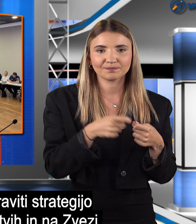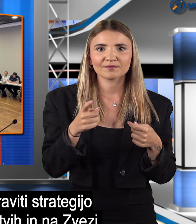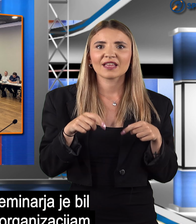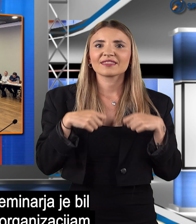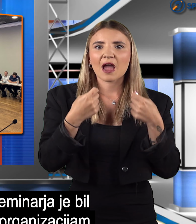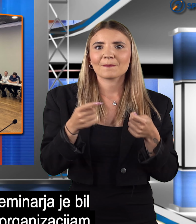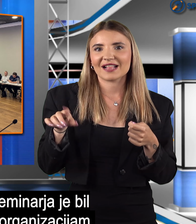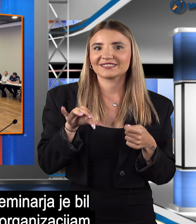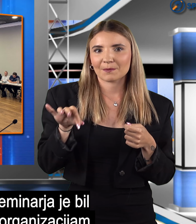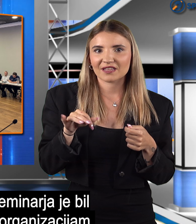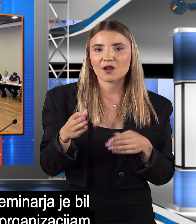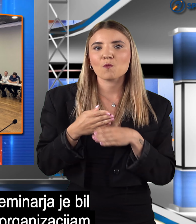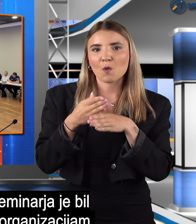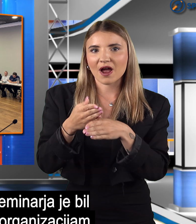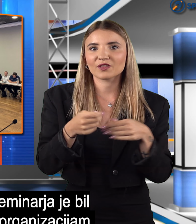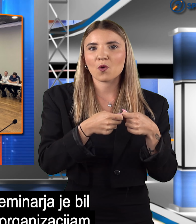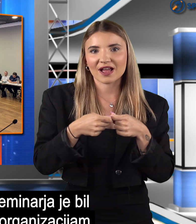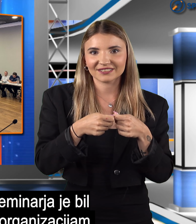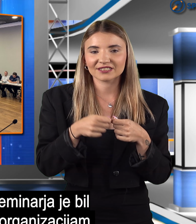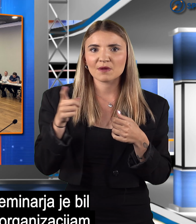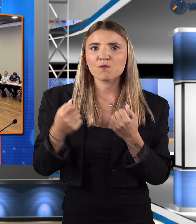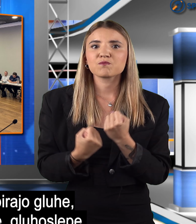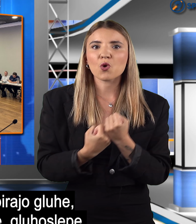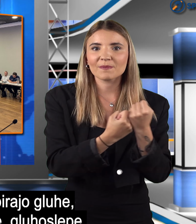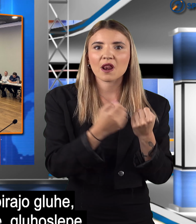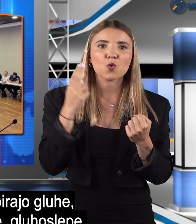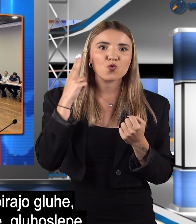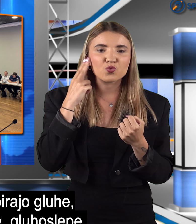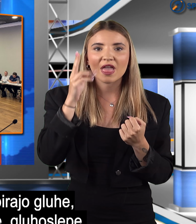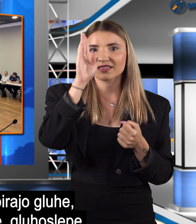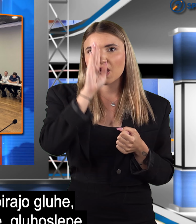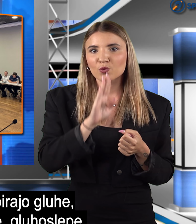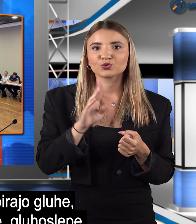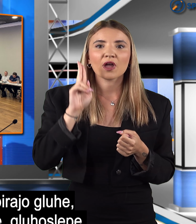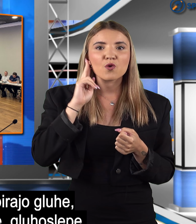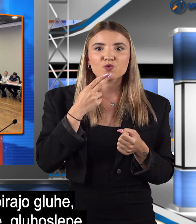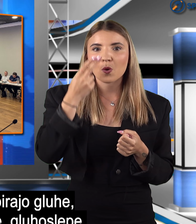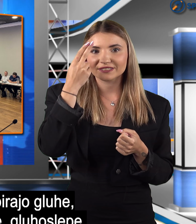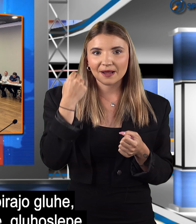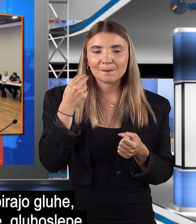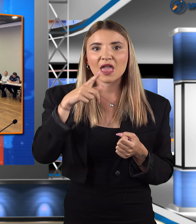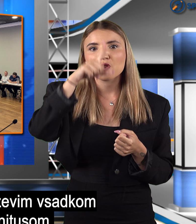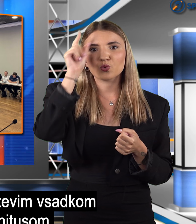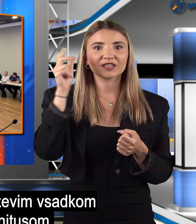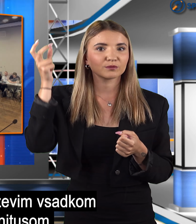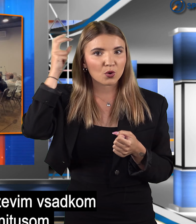dela v društvih in na zvezi. Namen seminarja je bil pomagati organizacijam, ki podpirajo gluhe,